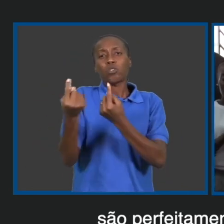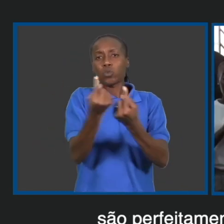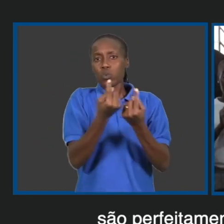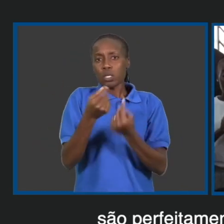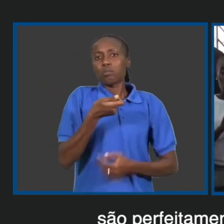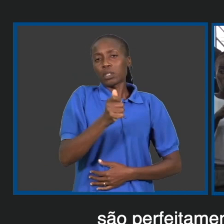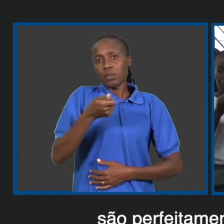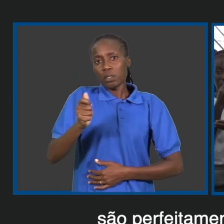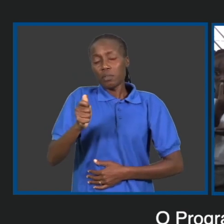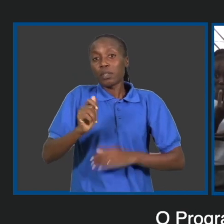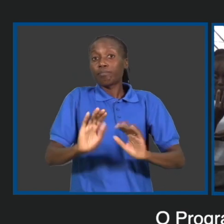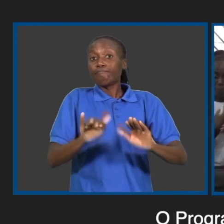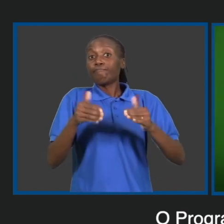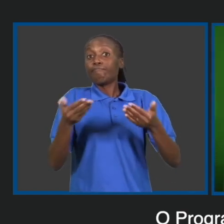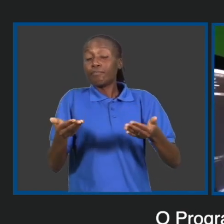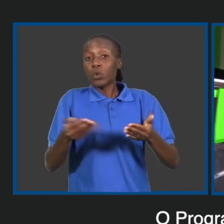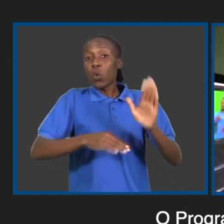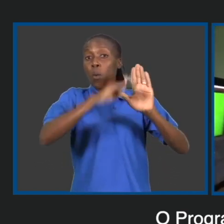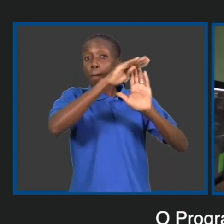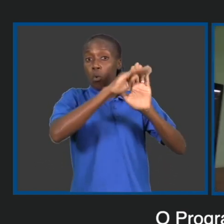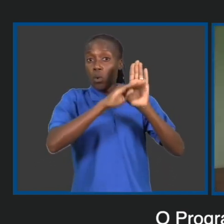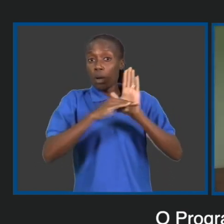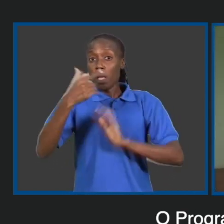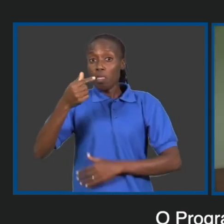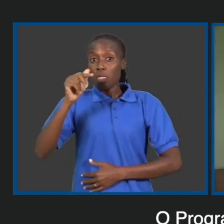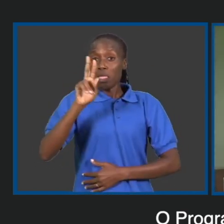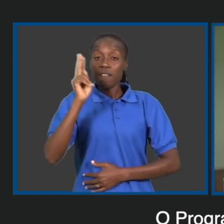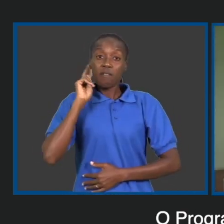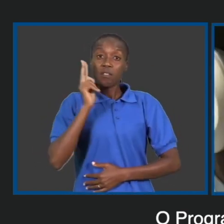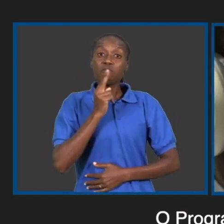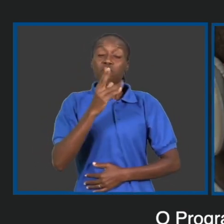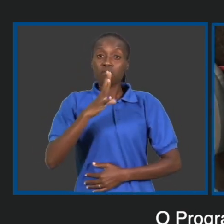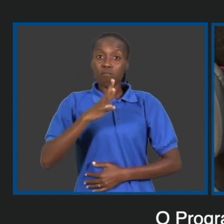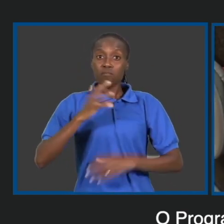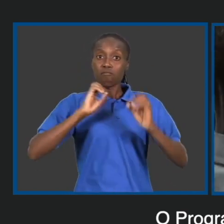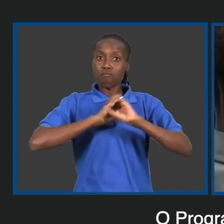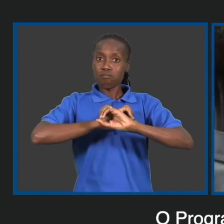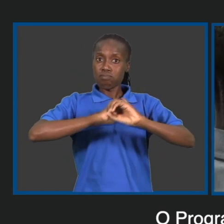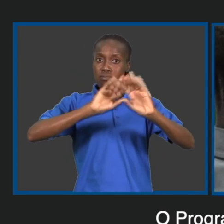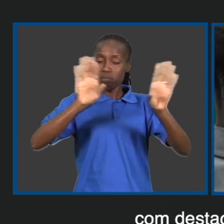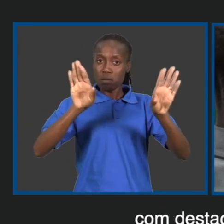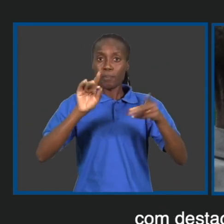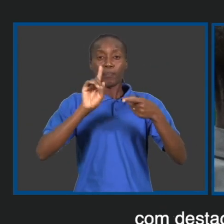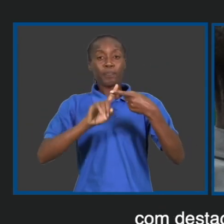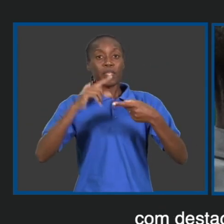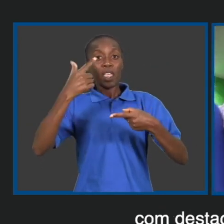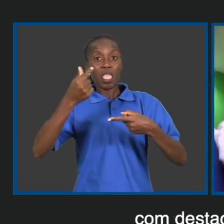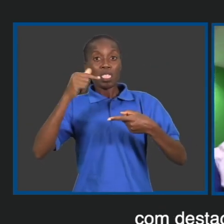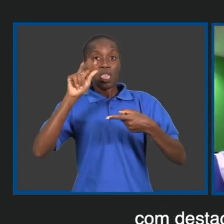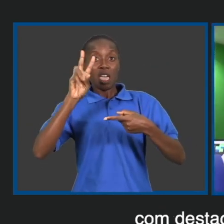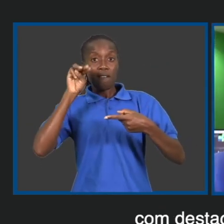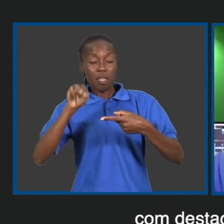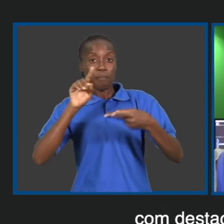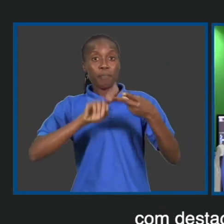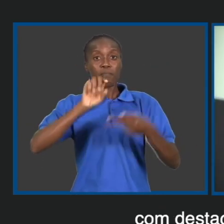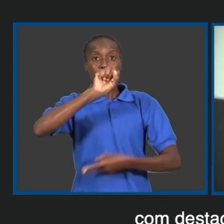melhorar a sua própria situação. O programa da TV Surdo, emitido em vários canais abertos, com destaque para